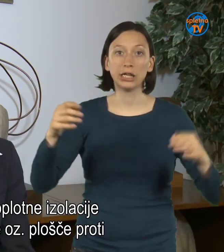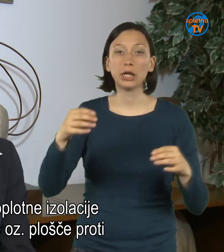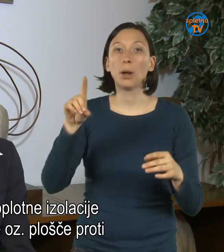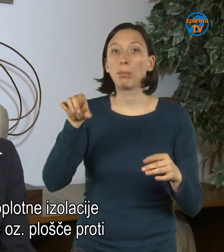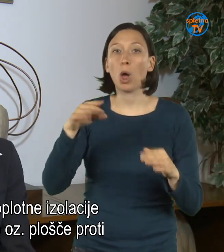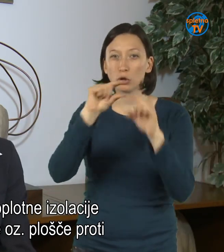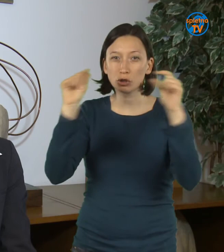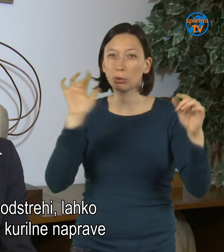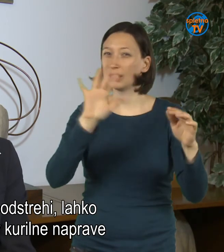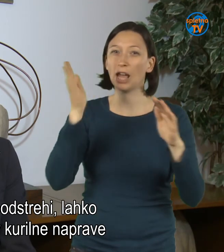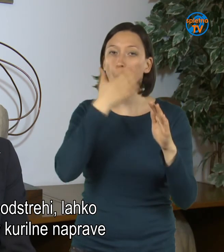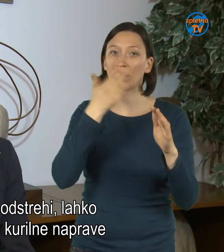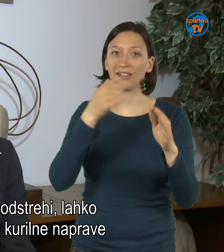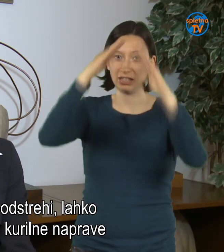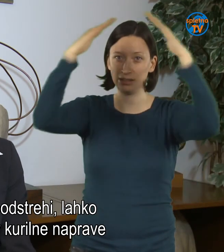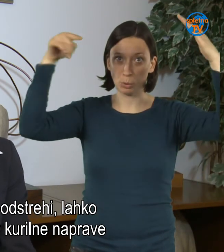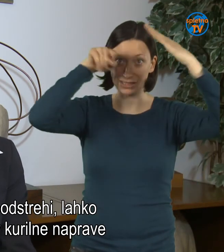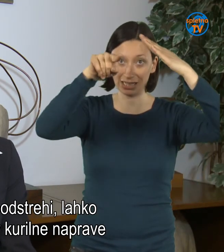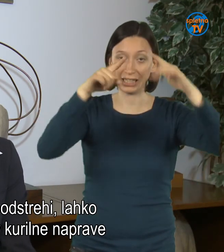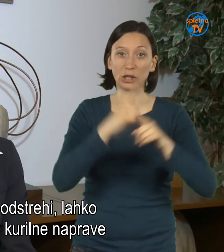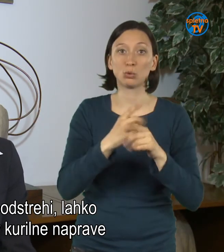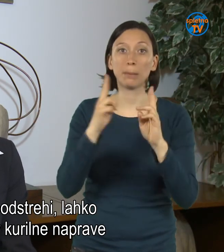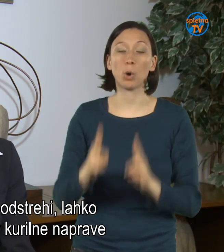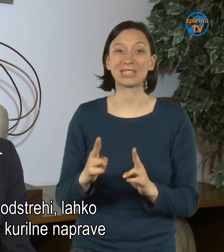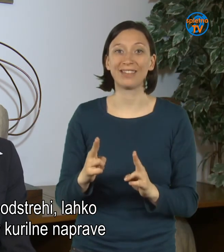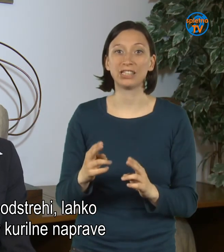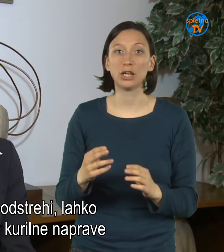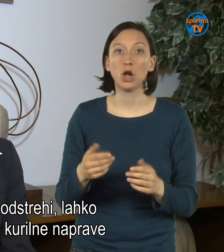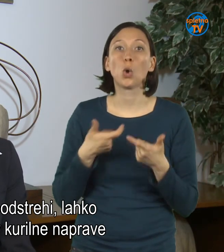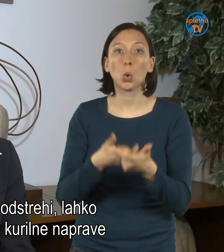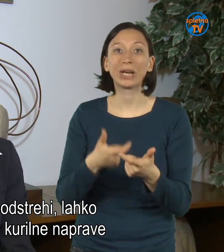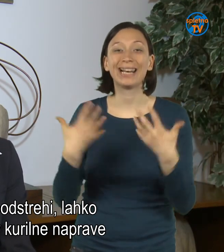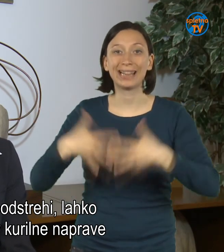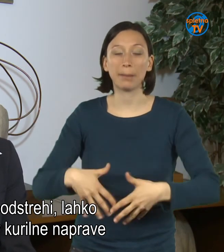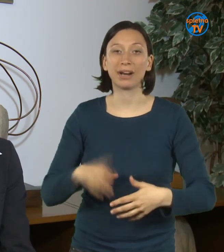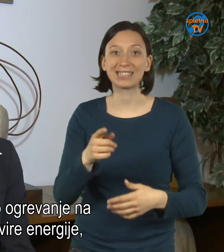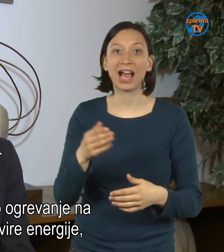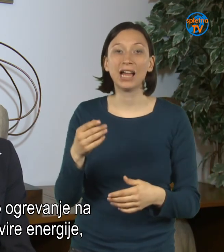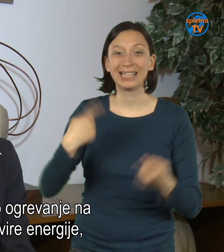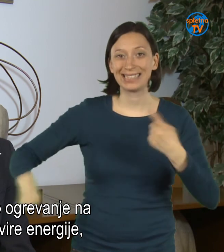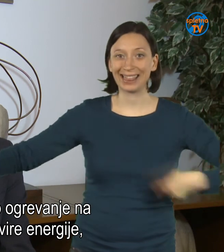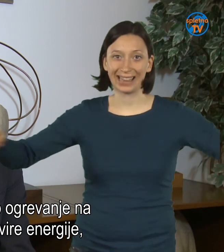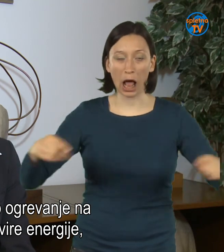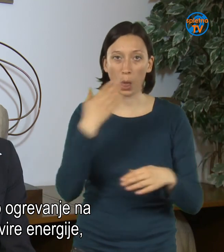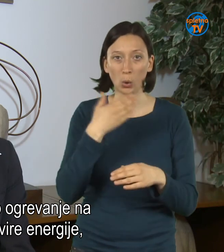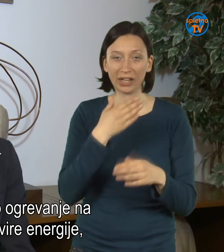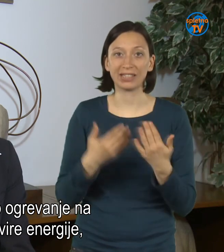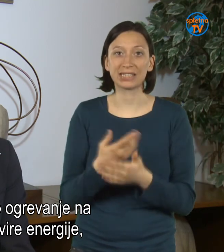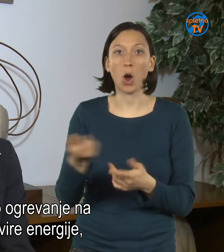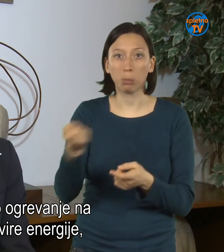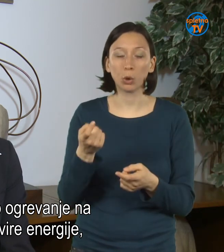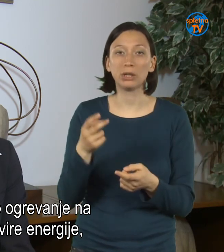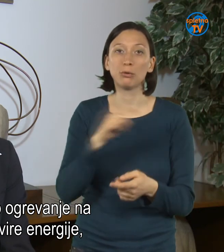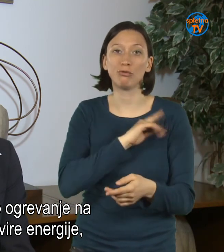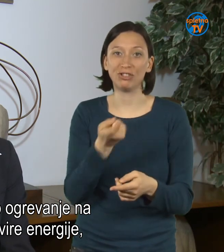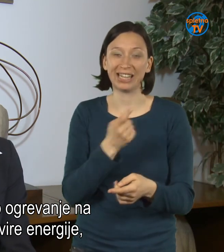strehe oziroma plošče proti neogrevani podstrehi, lahko tudi postavitve kurilne naprave za centralno ogrevanje, na